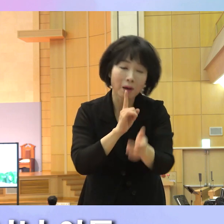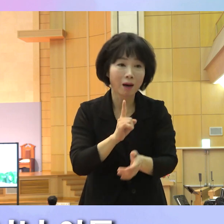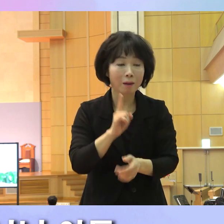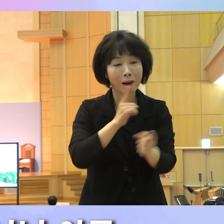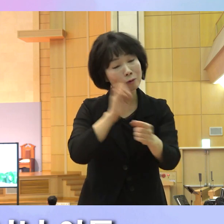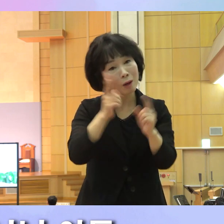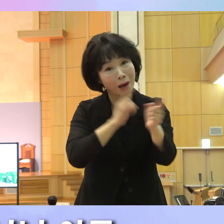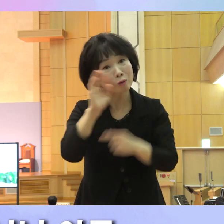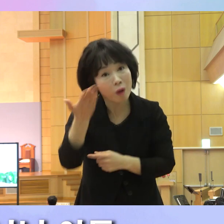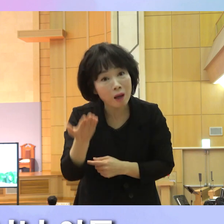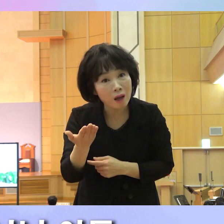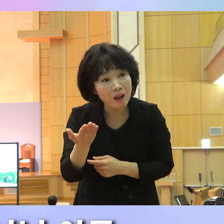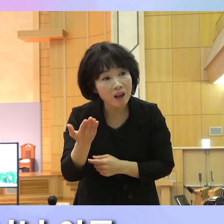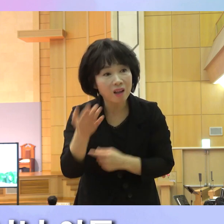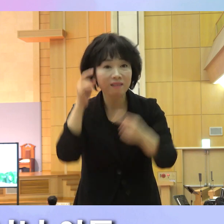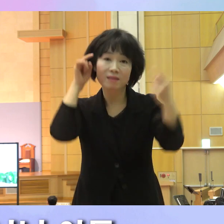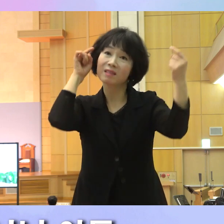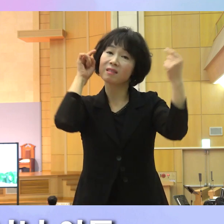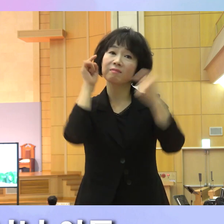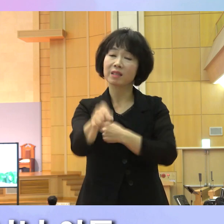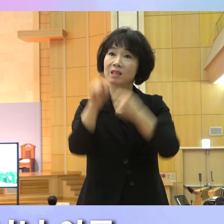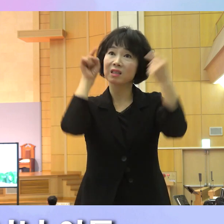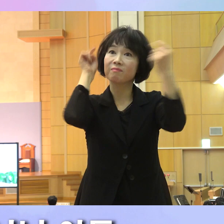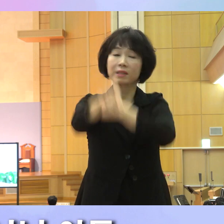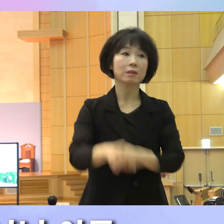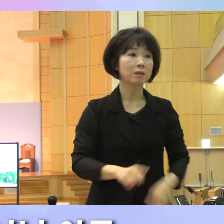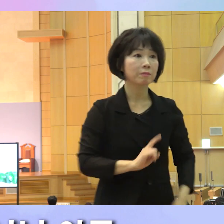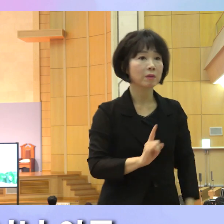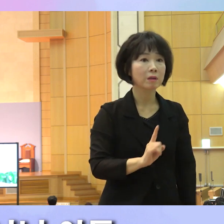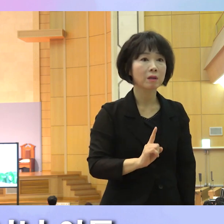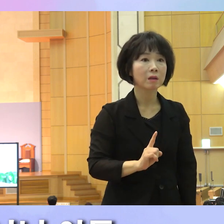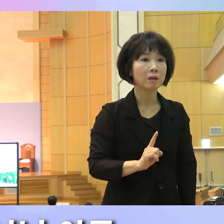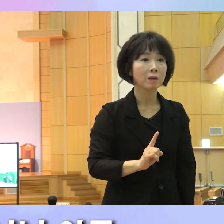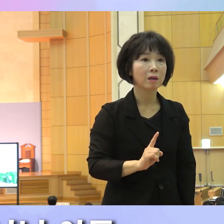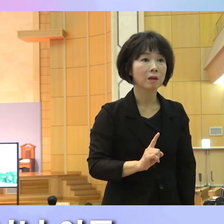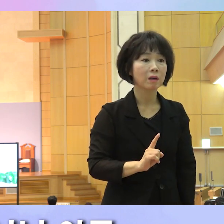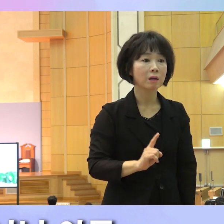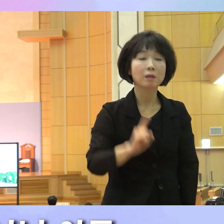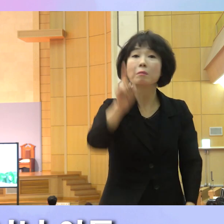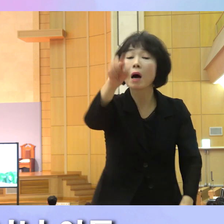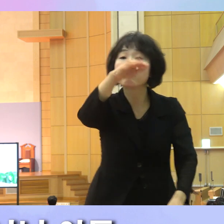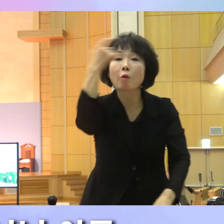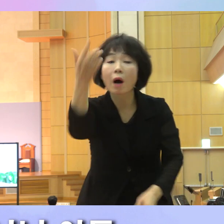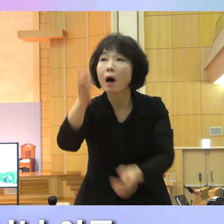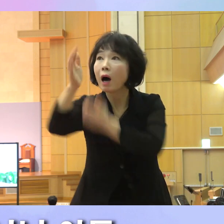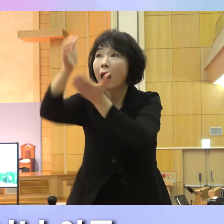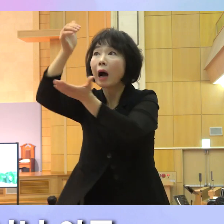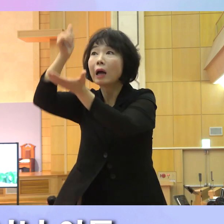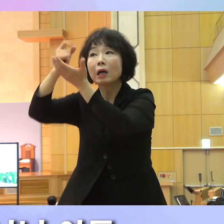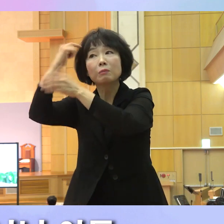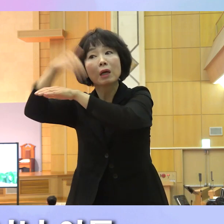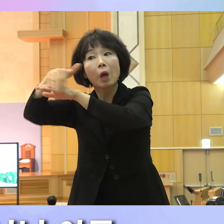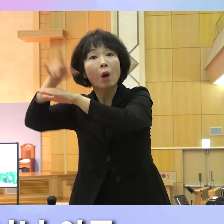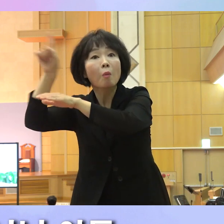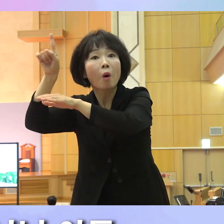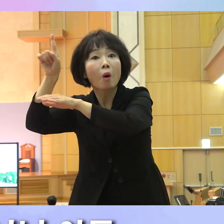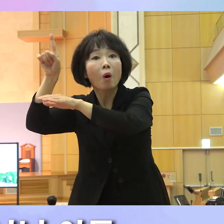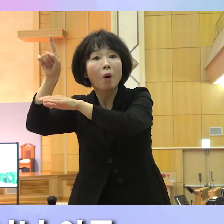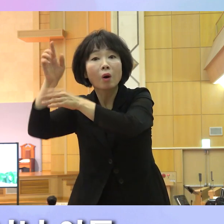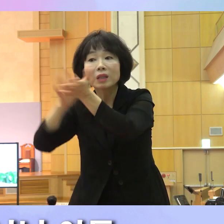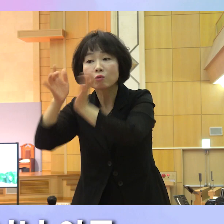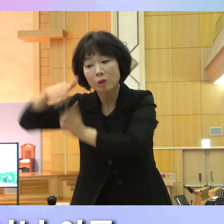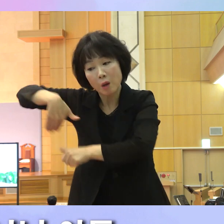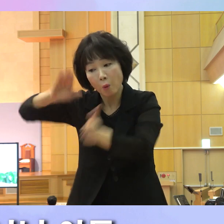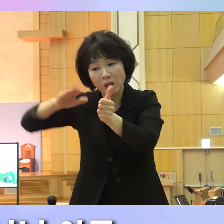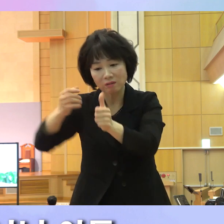하나님이 살아계신 하나님이라는 의미가 예수님을 죽이셔서 우리 죄를 위해서 죽게 하시고 우리 의를 위해서 살게